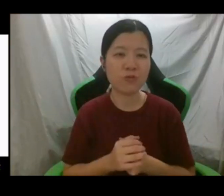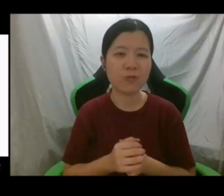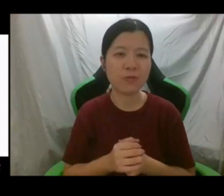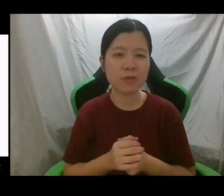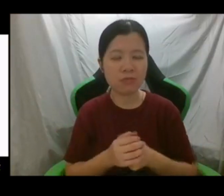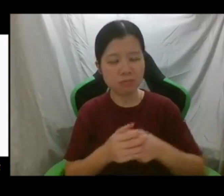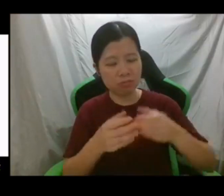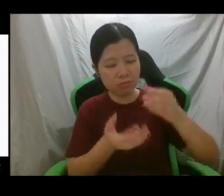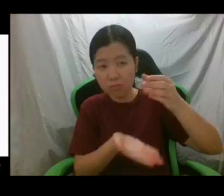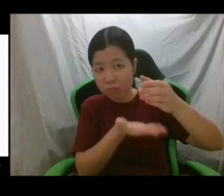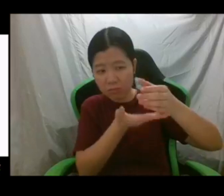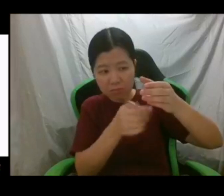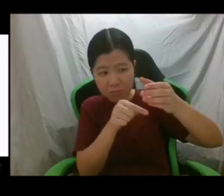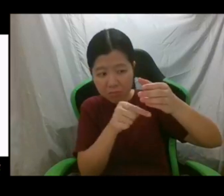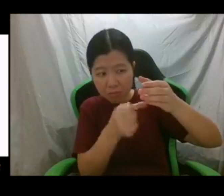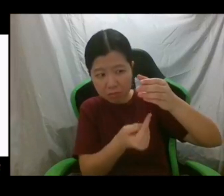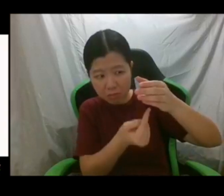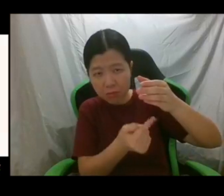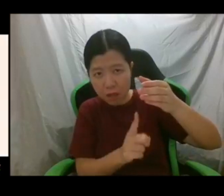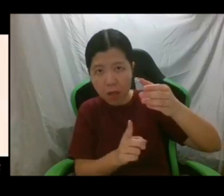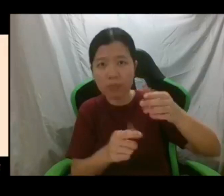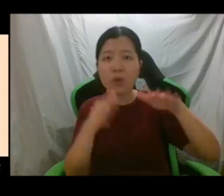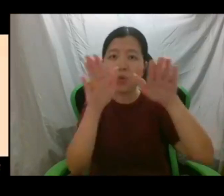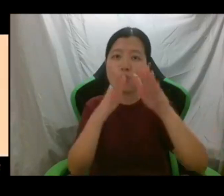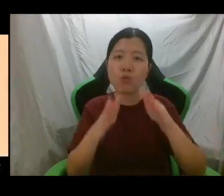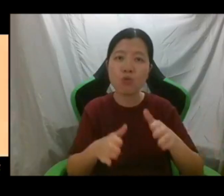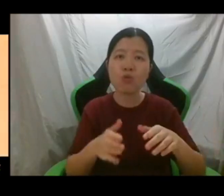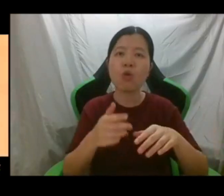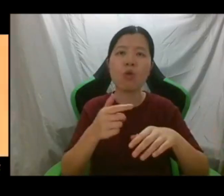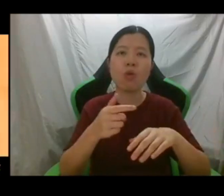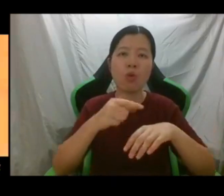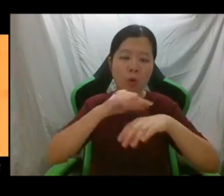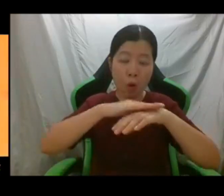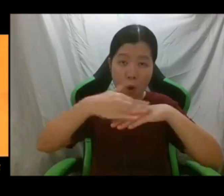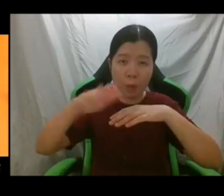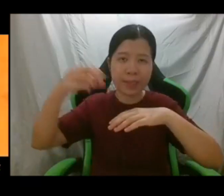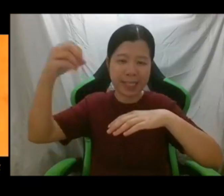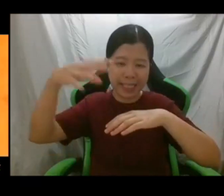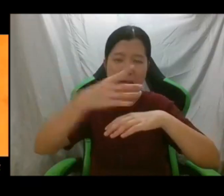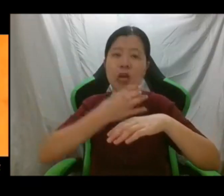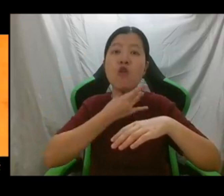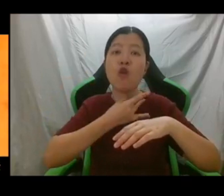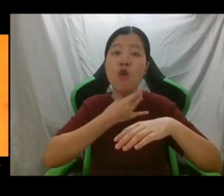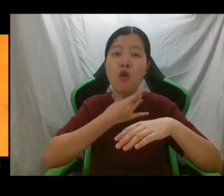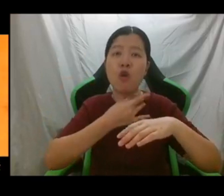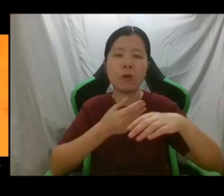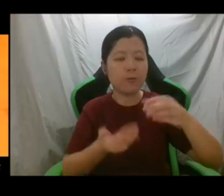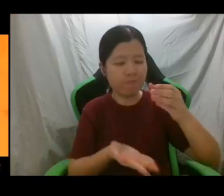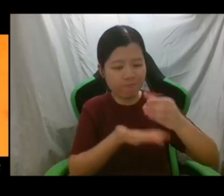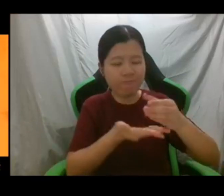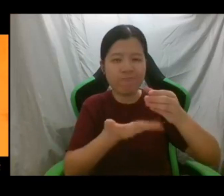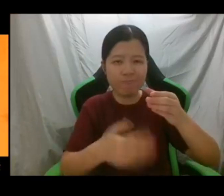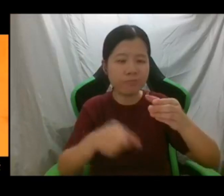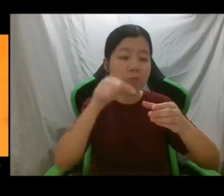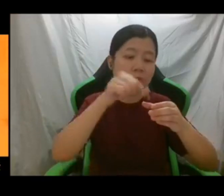底皮就係曬乾咗嘅葫蘆殼，再喺入面放入乾豆或者小